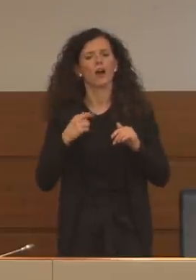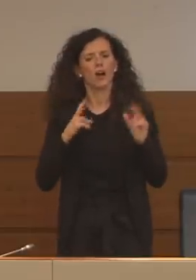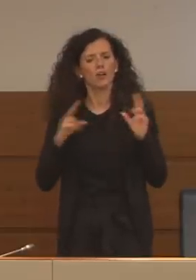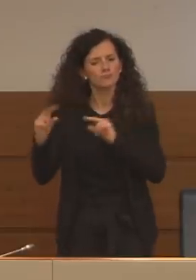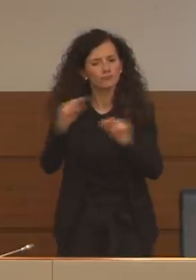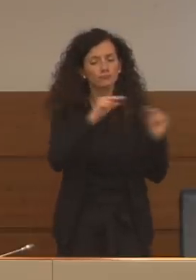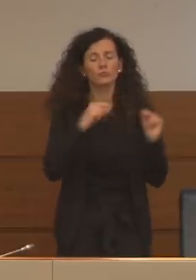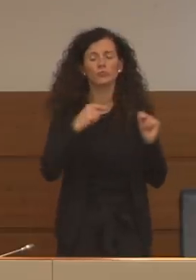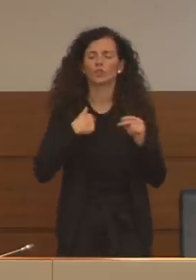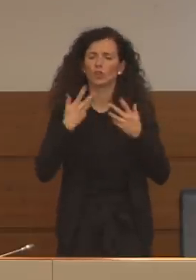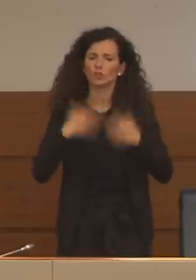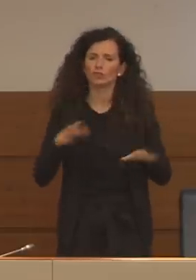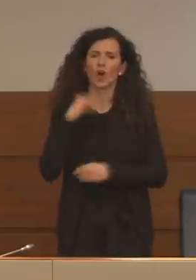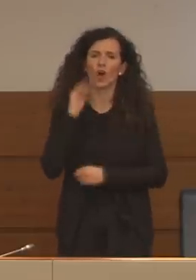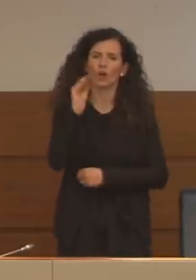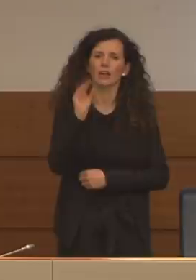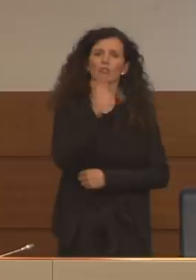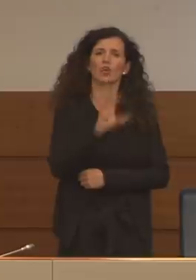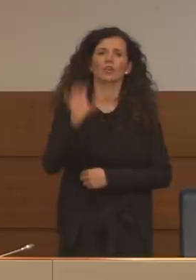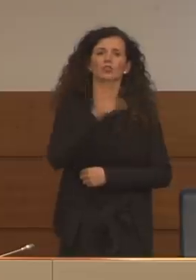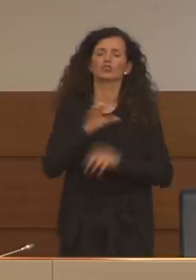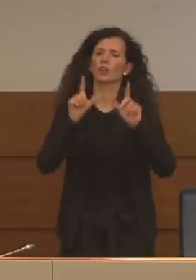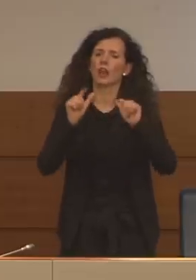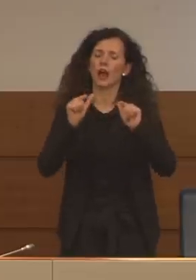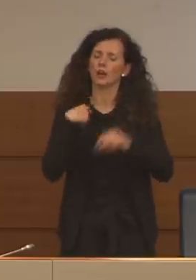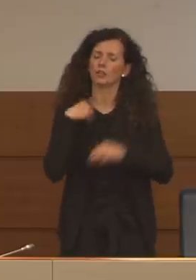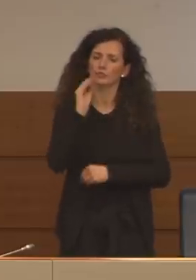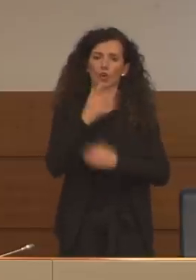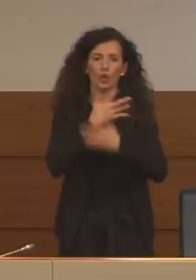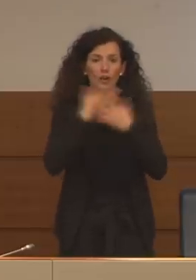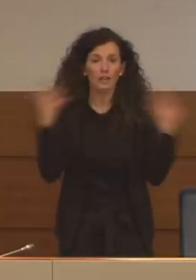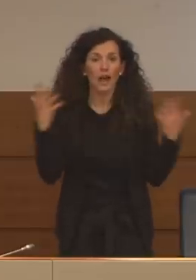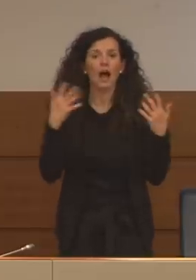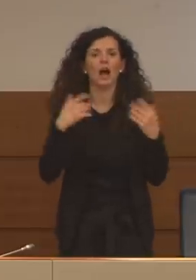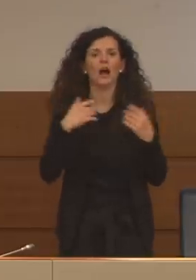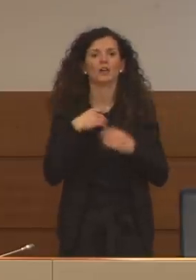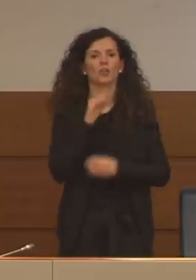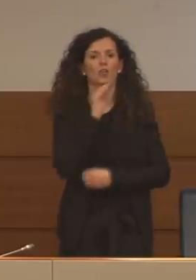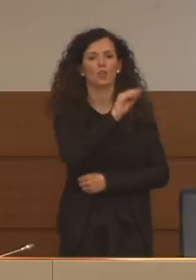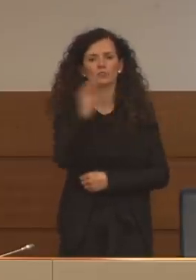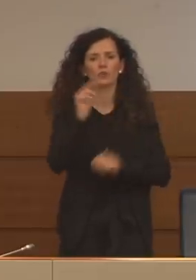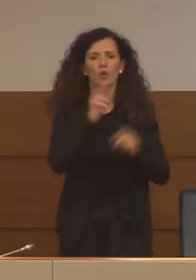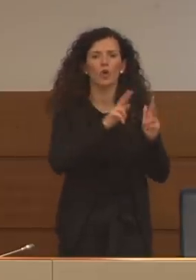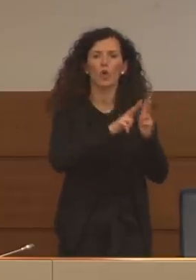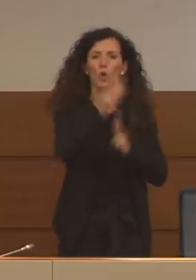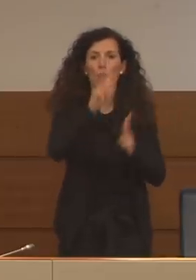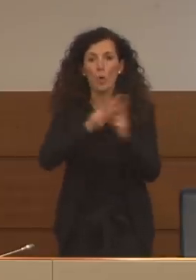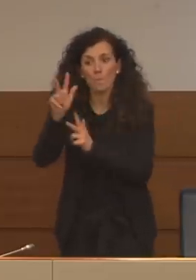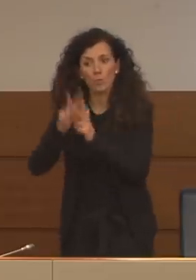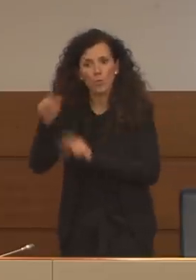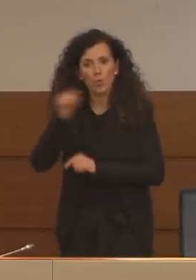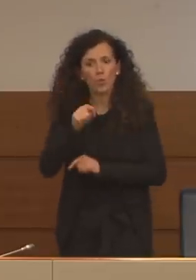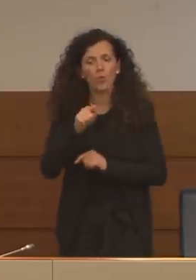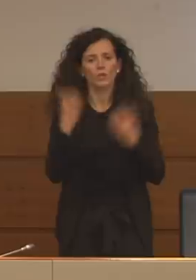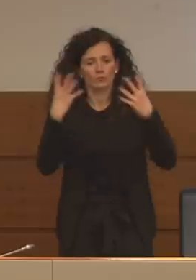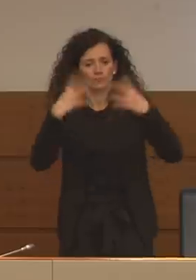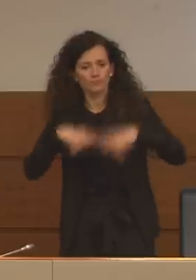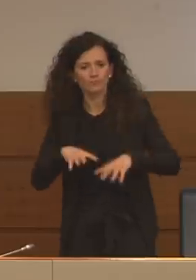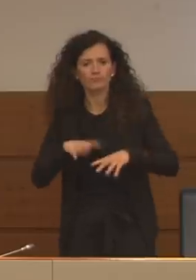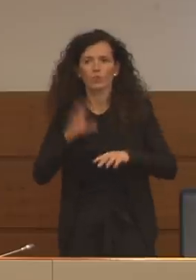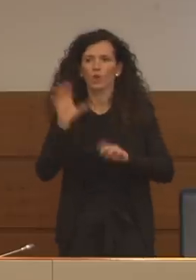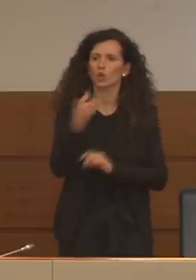alla regione lazio al ai comuni di organizzare di trovare delle